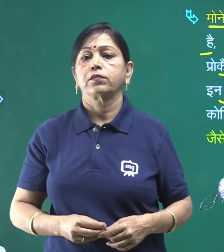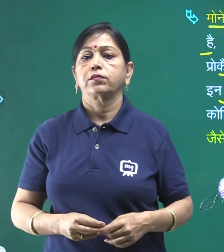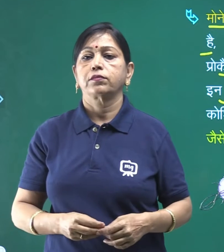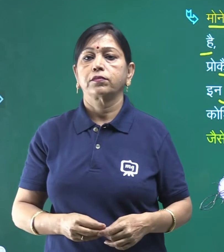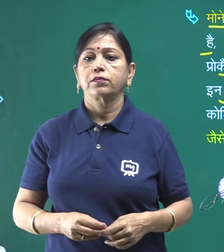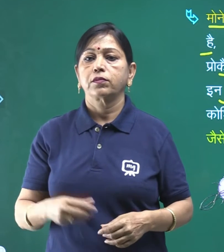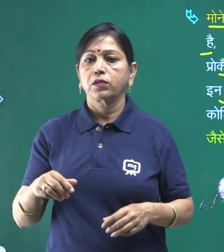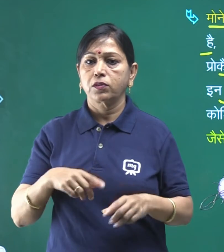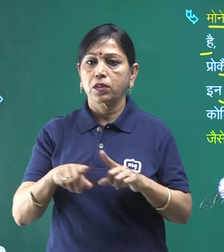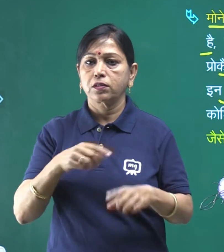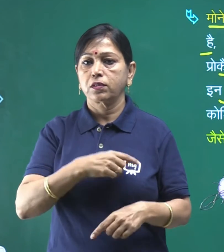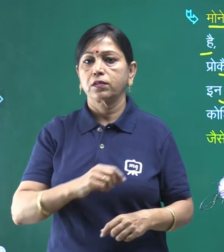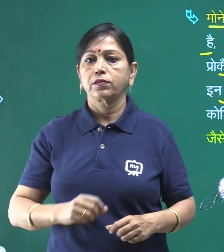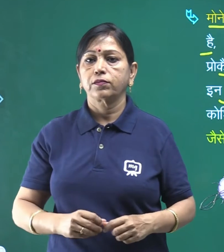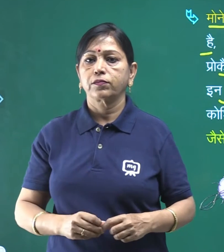जैसे